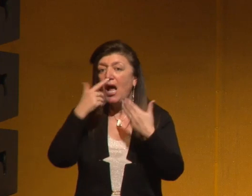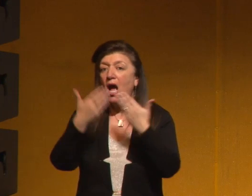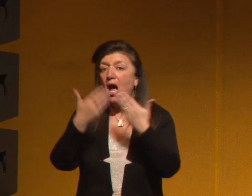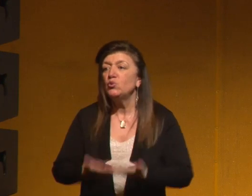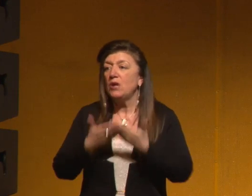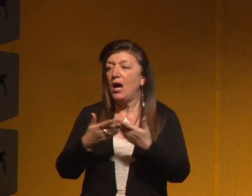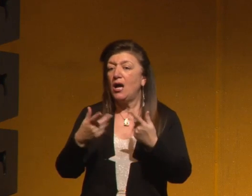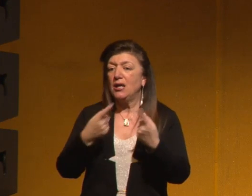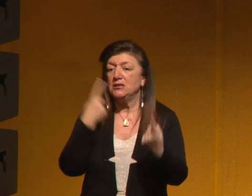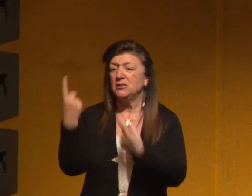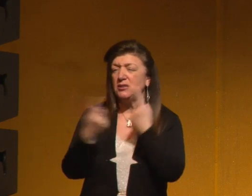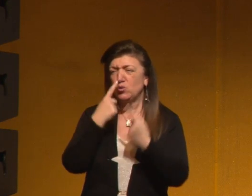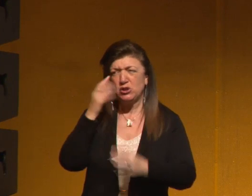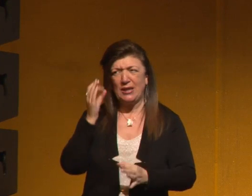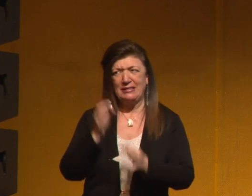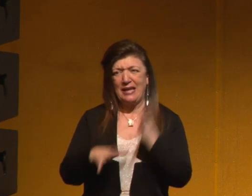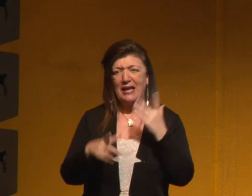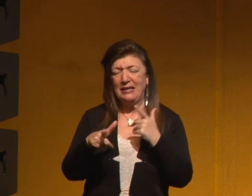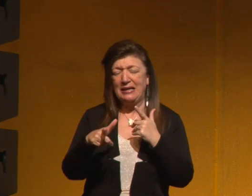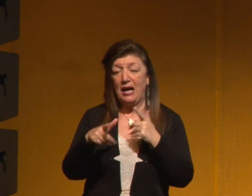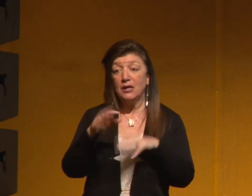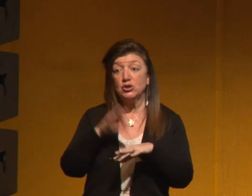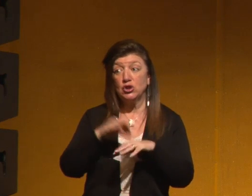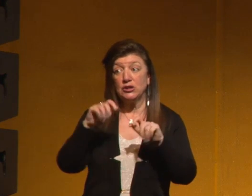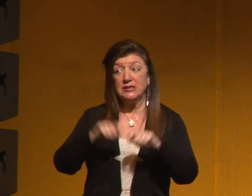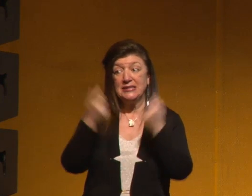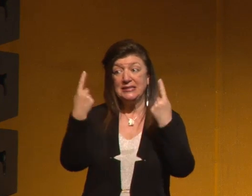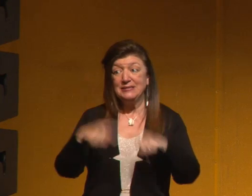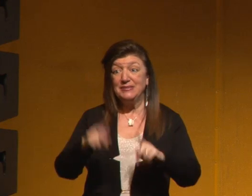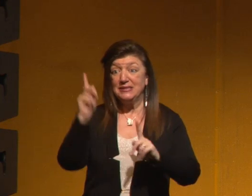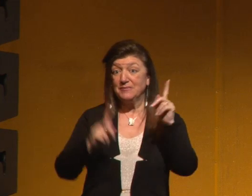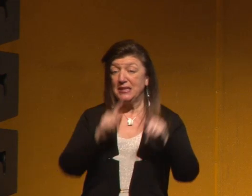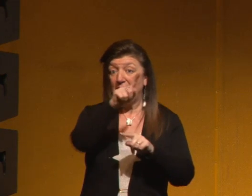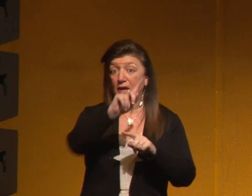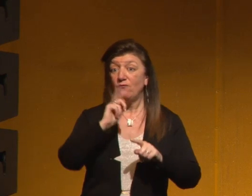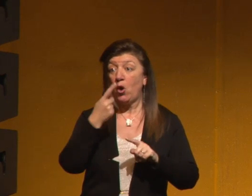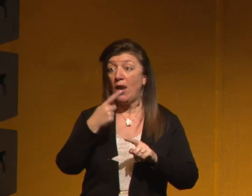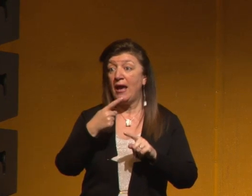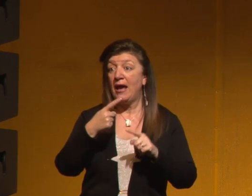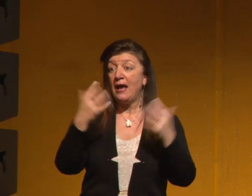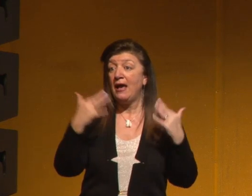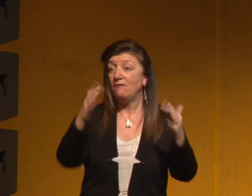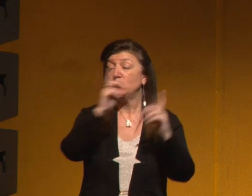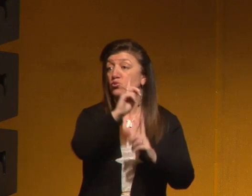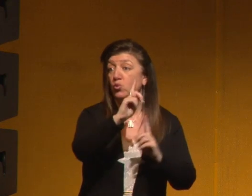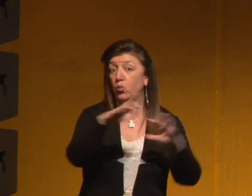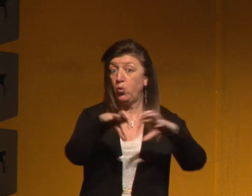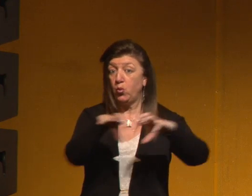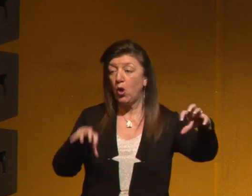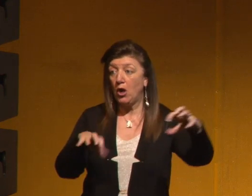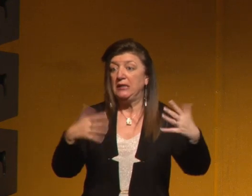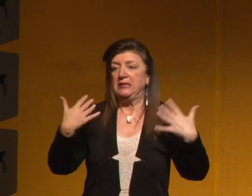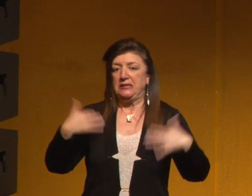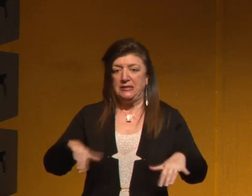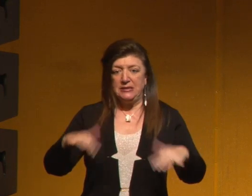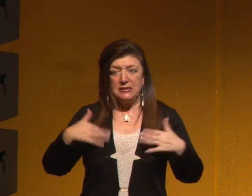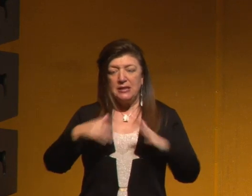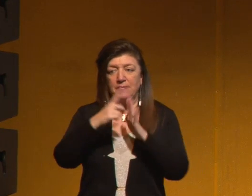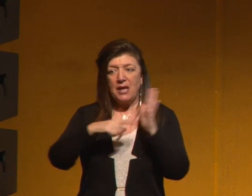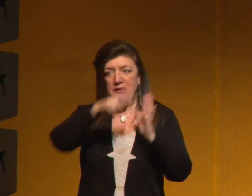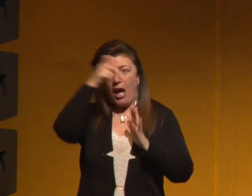creare dopo l'annuncio che milano avrebbe realizzato una fiera dei libri in quel mese di agosto era difficile camminare per torino ad